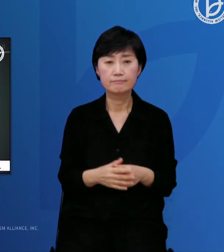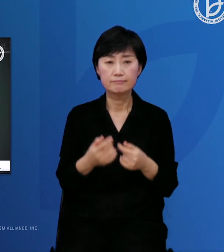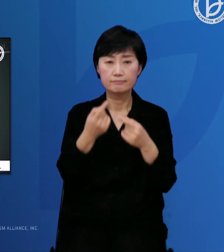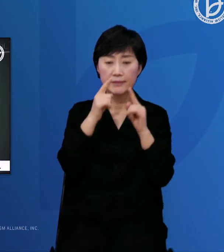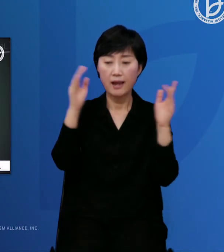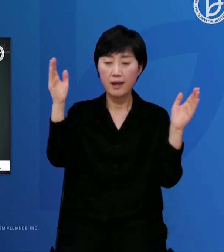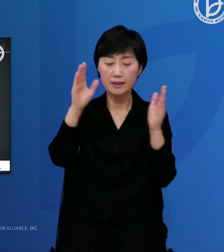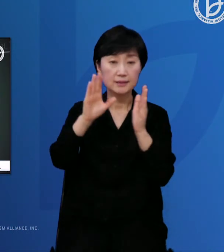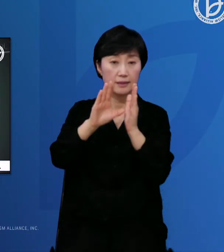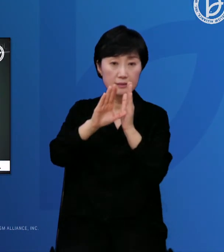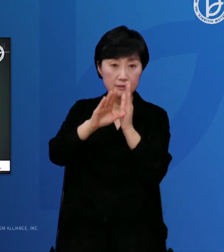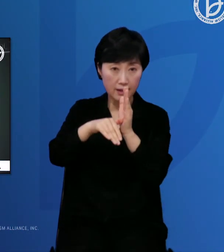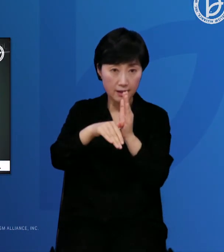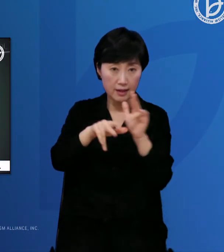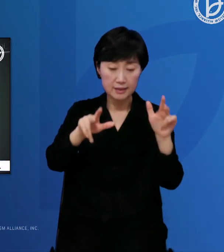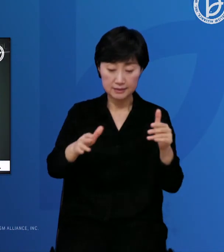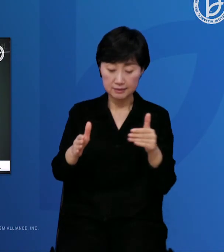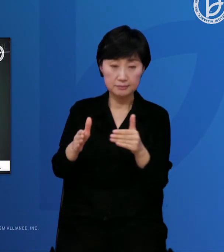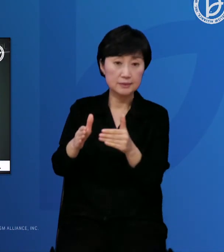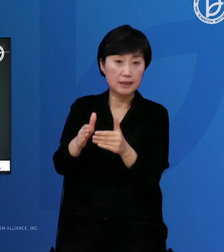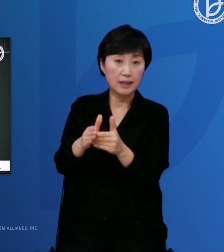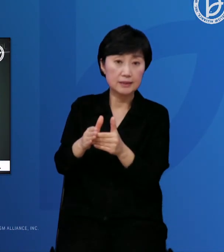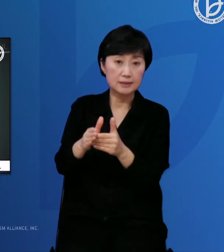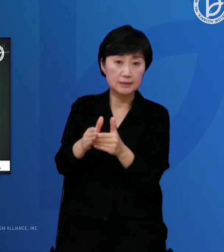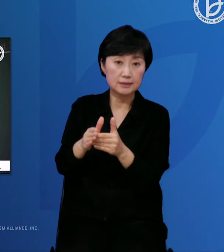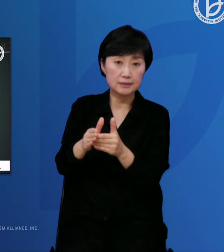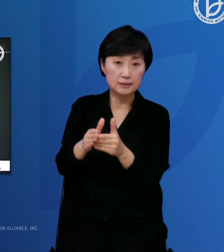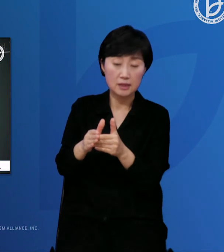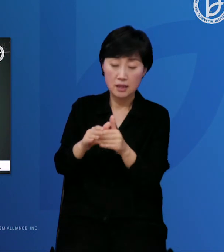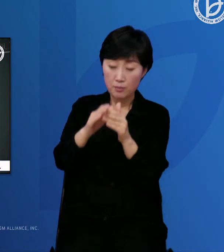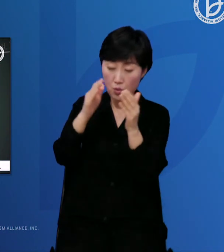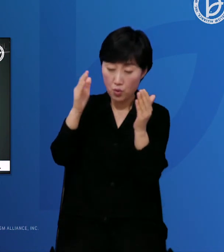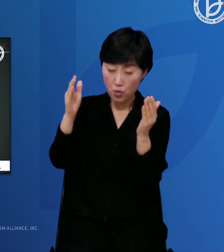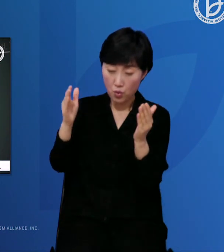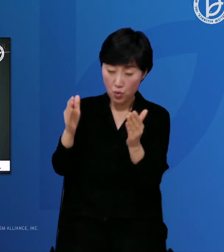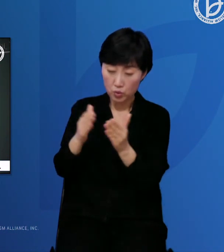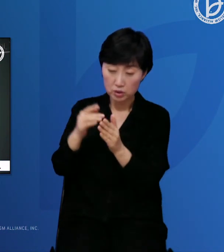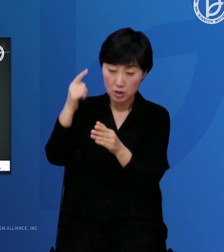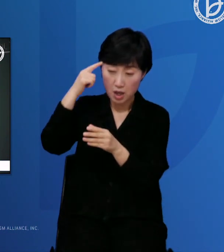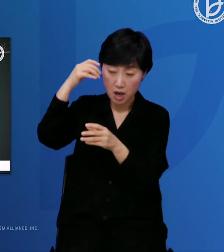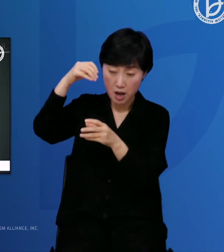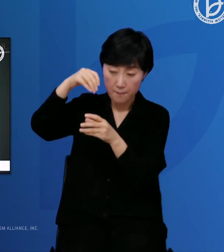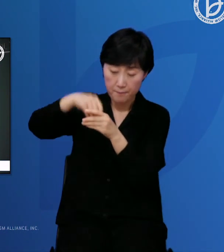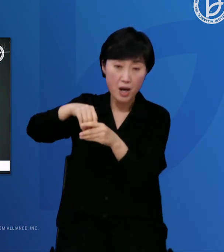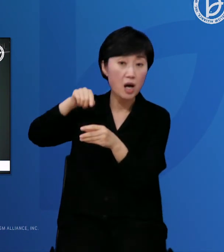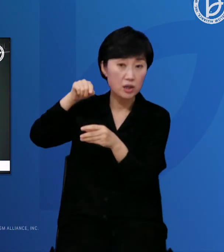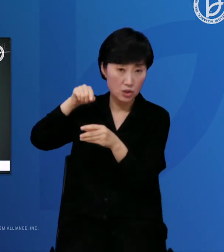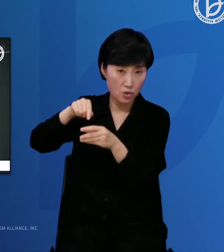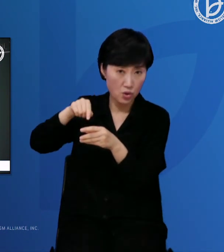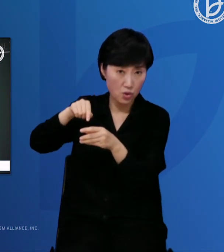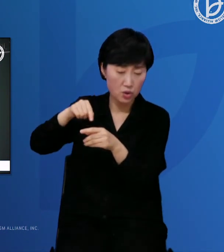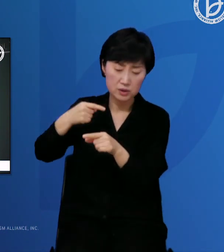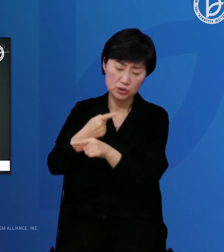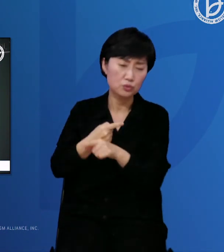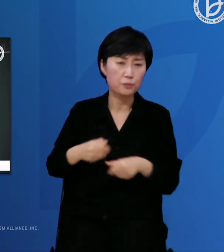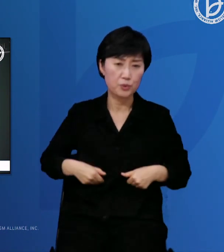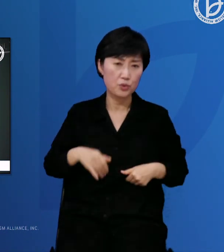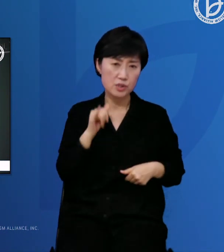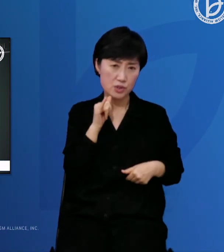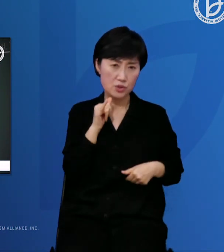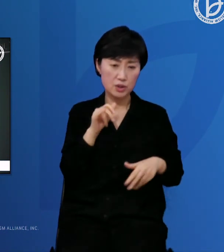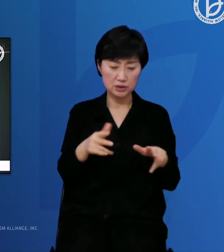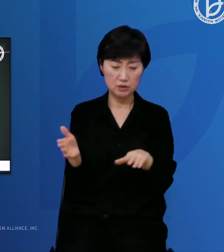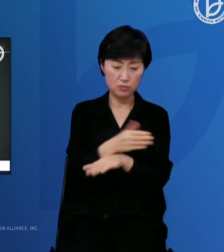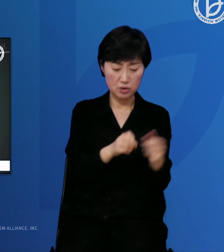대학생 때 지금까지 있었던 모든 것이 각인되어 있는 거예요. 지금부터 여러분은